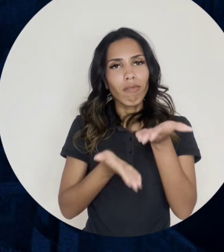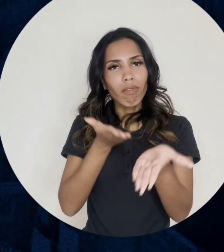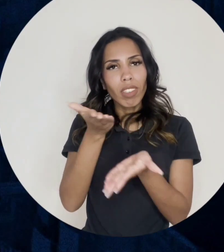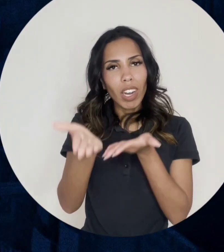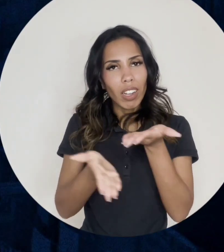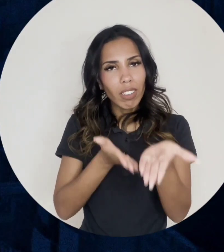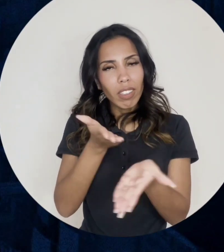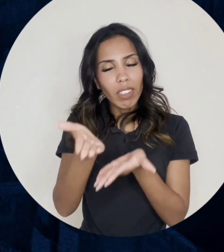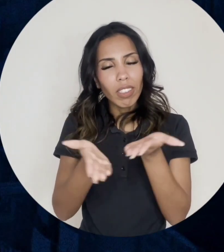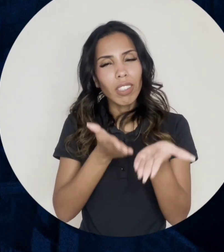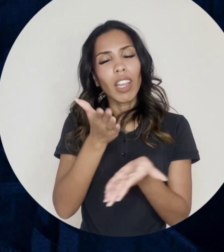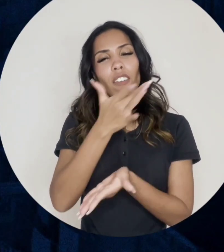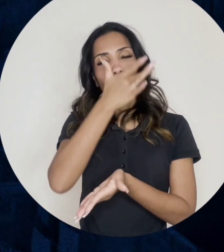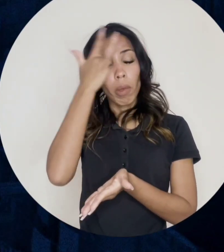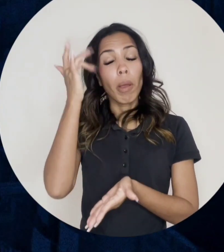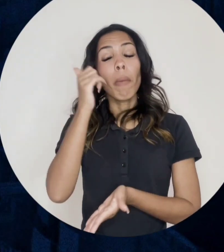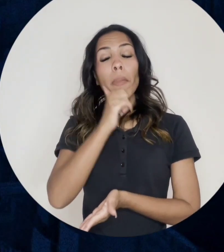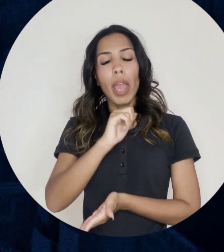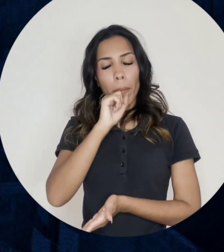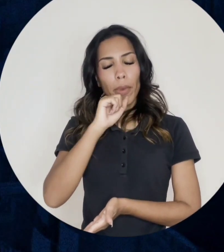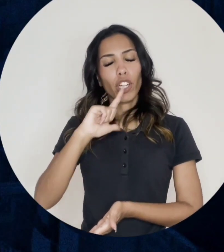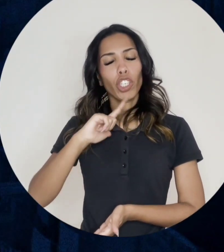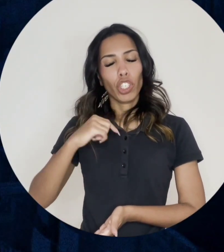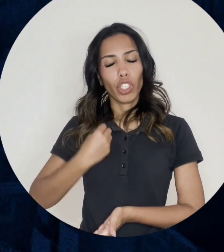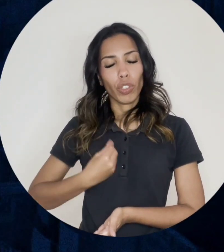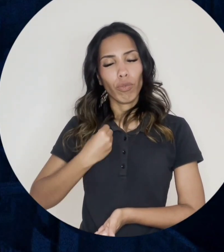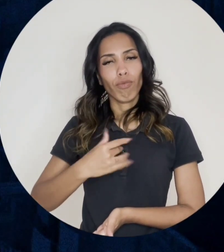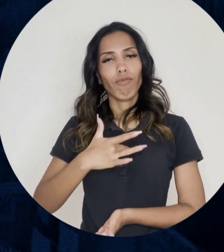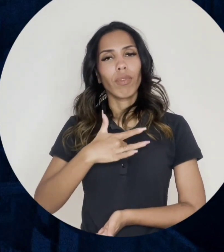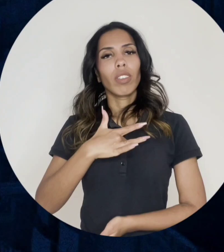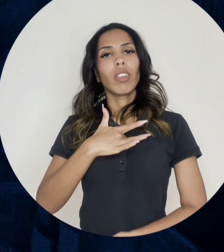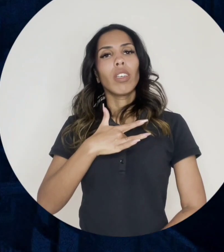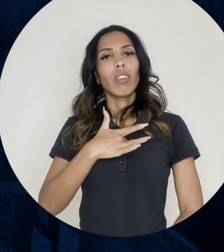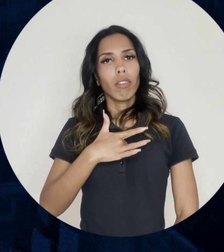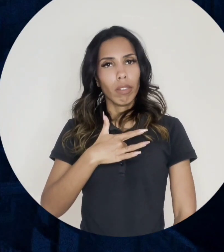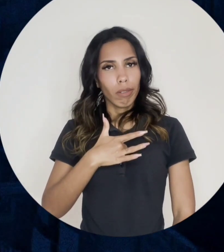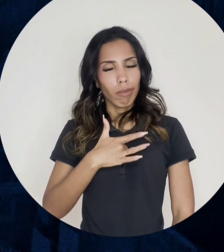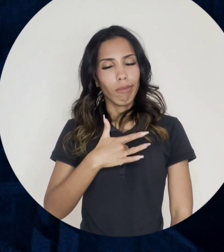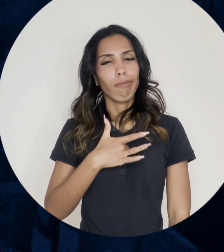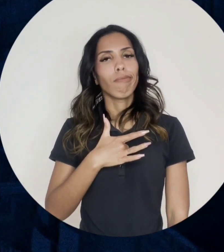teve tuberculose, eu grávida.